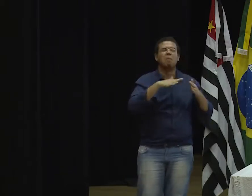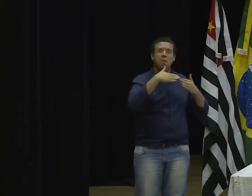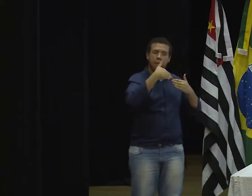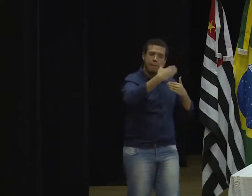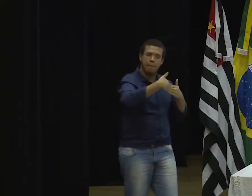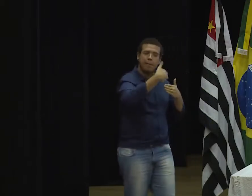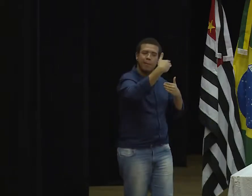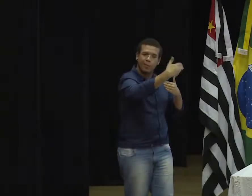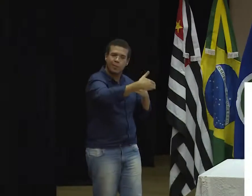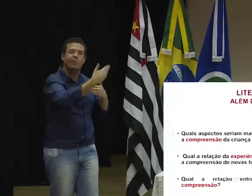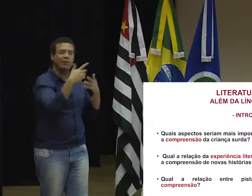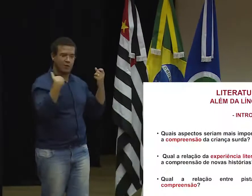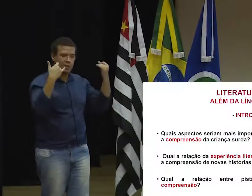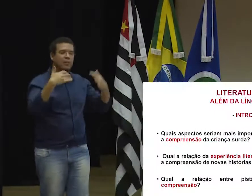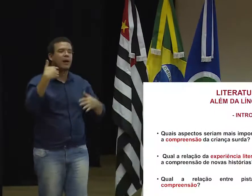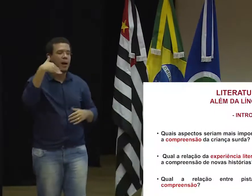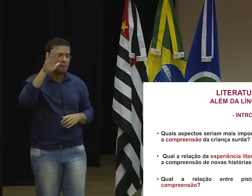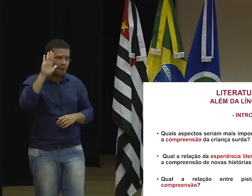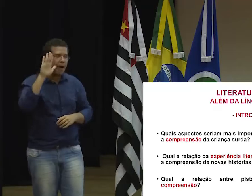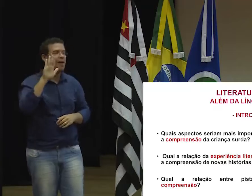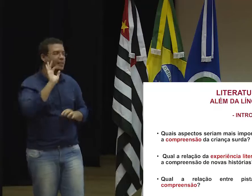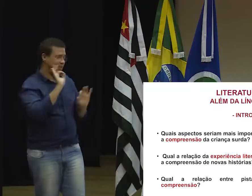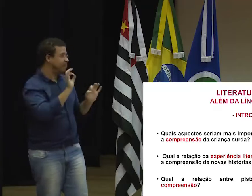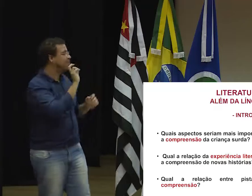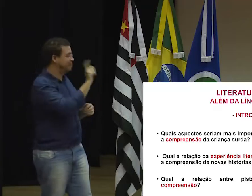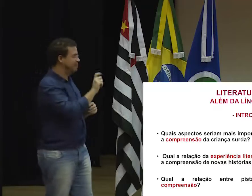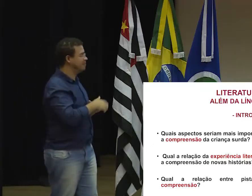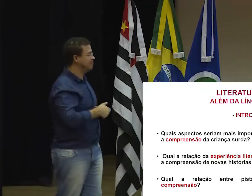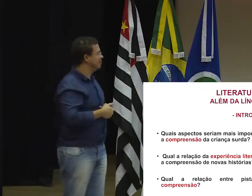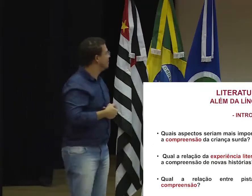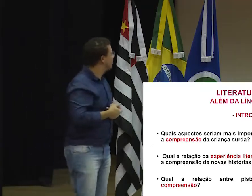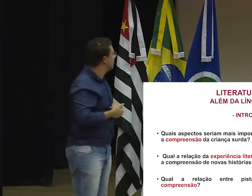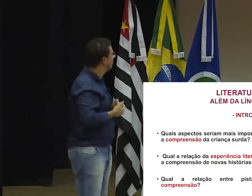histórias. Então, eu vou explicar mais sobre esse processo.